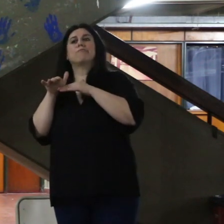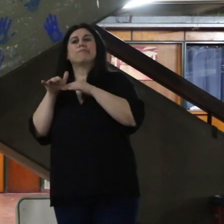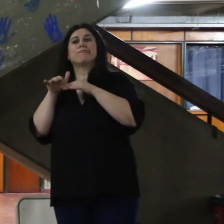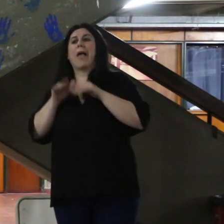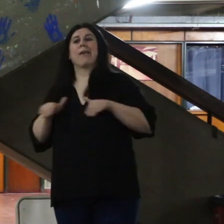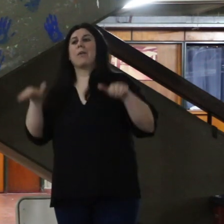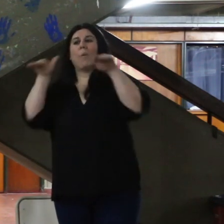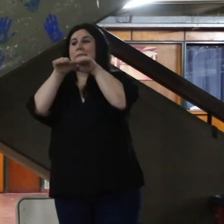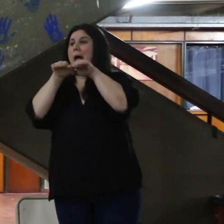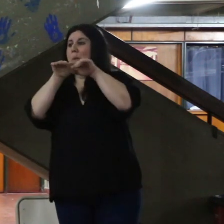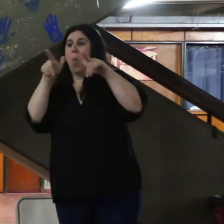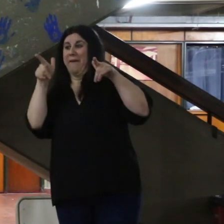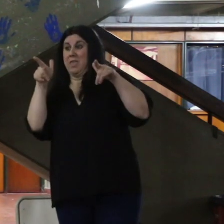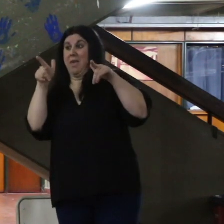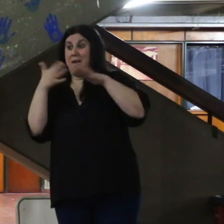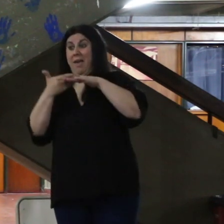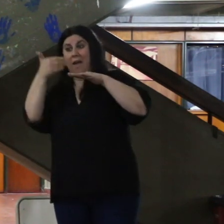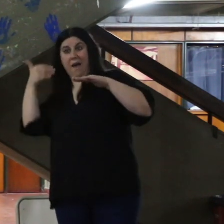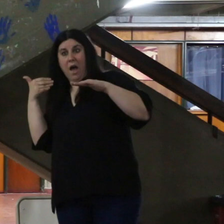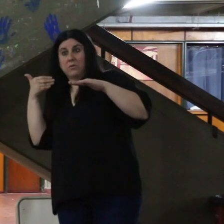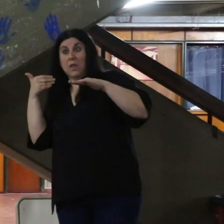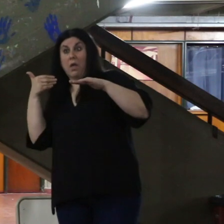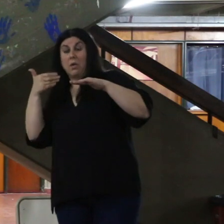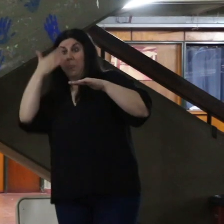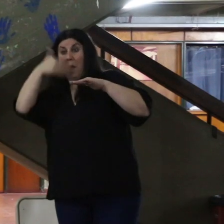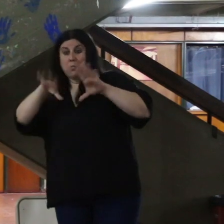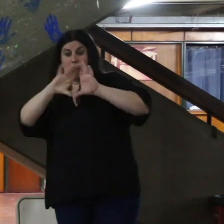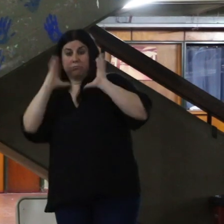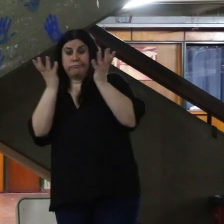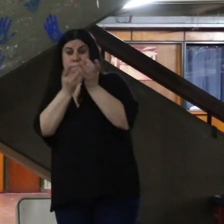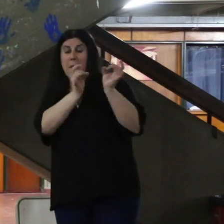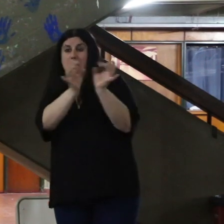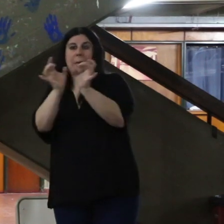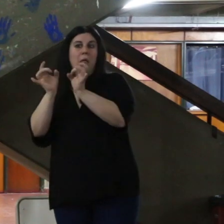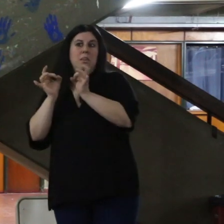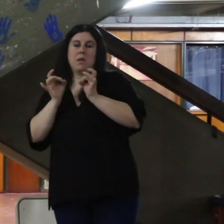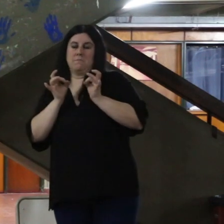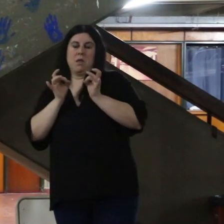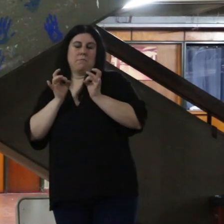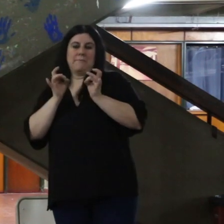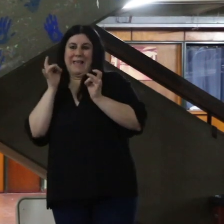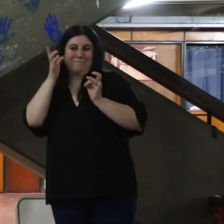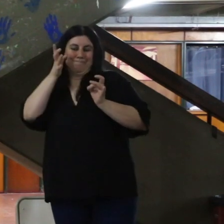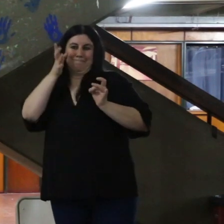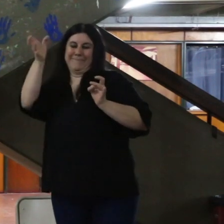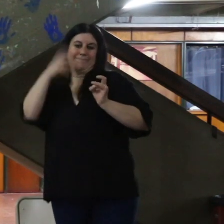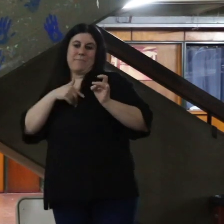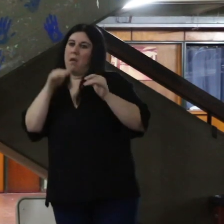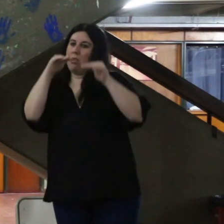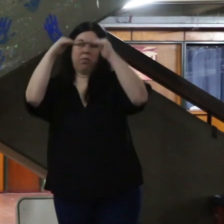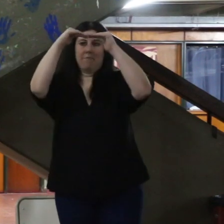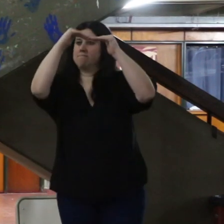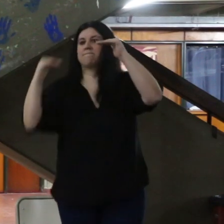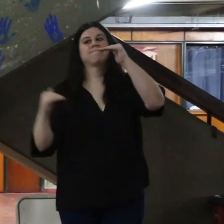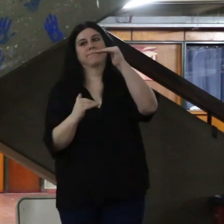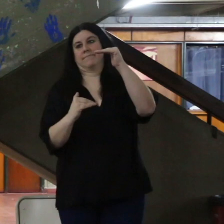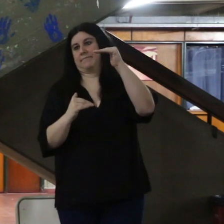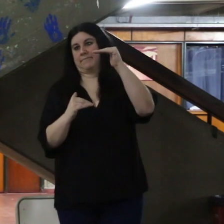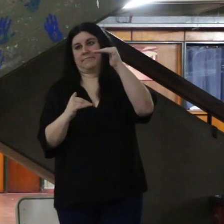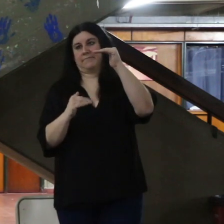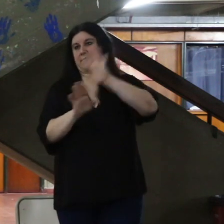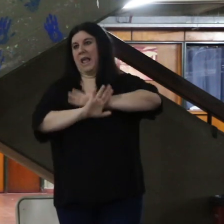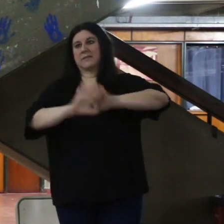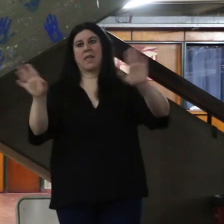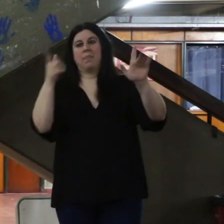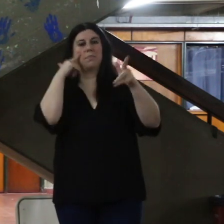la pandemia se encargó de mostrarnos casi obscenamente. ¿Sí? Al